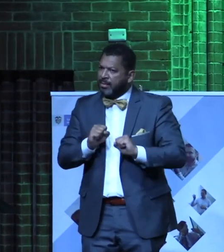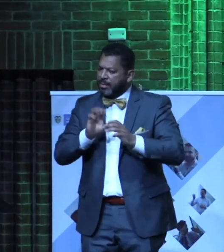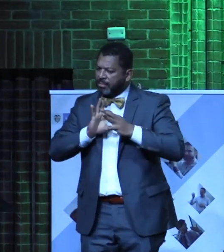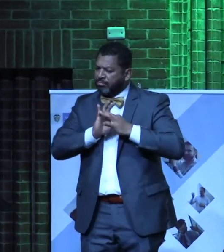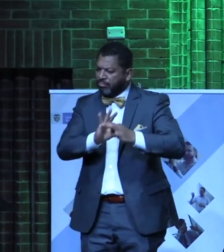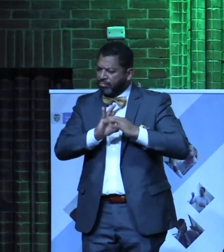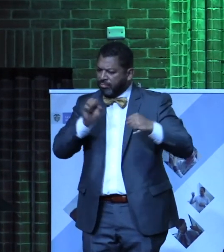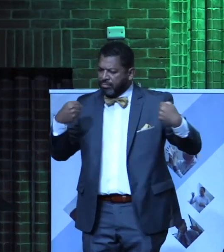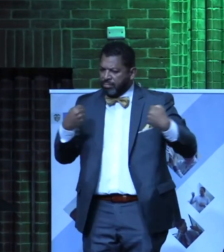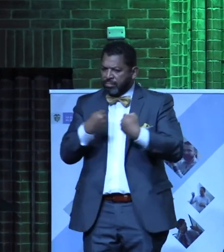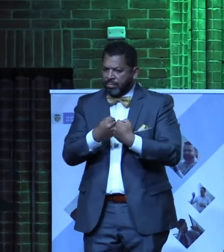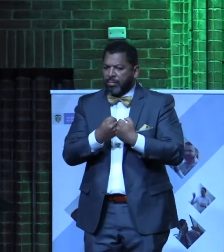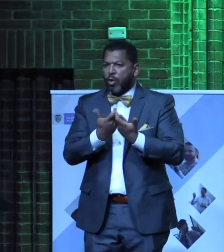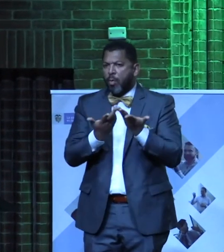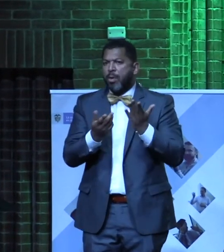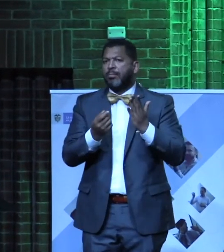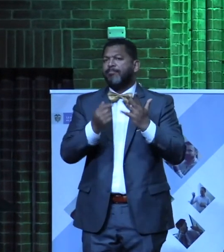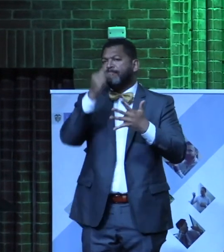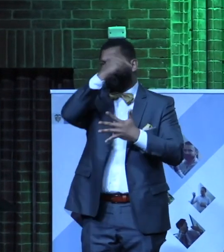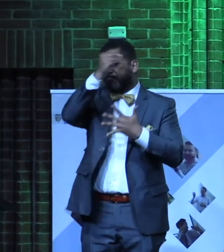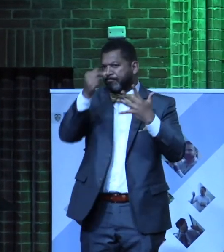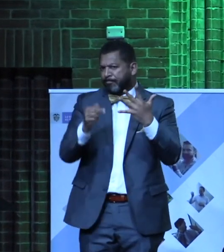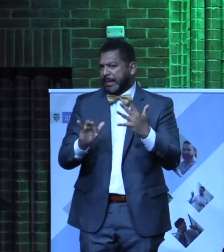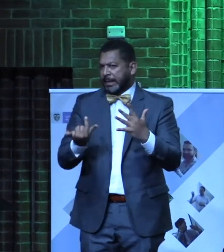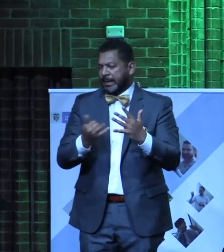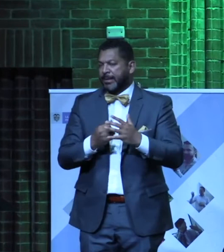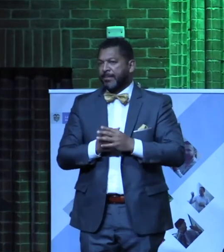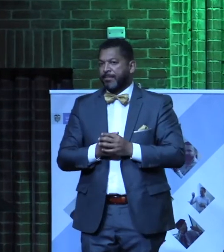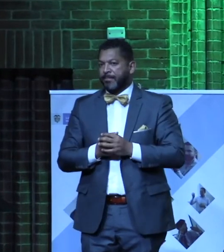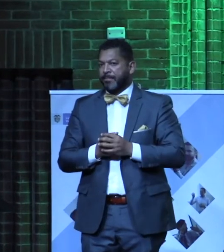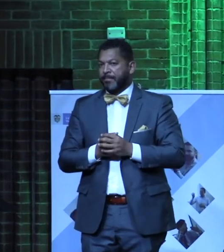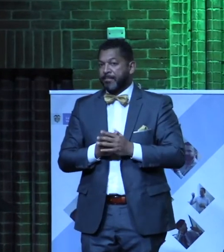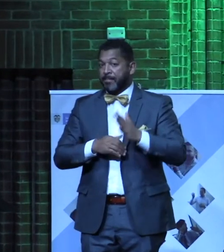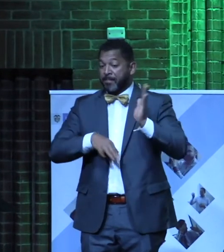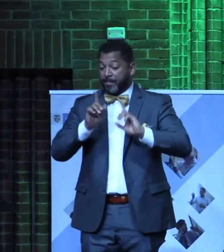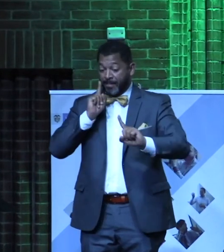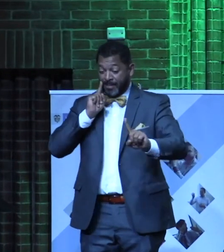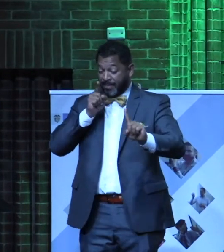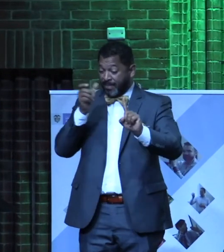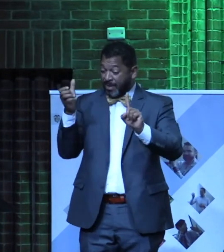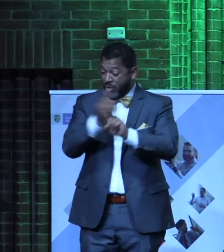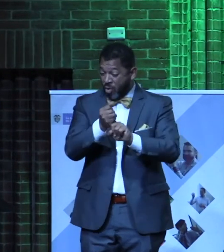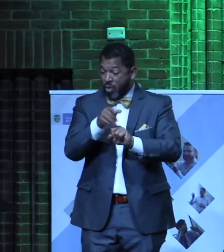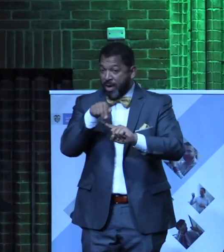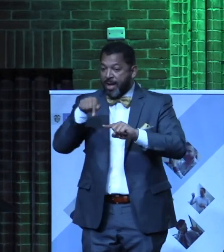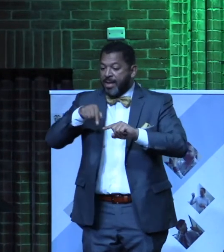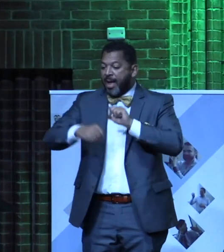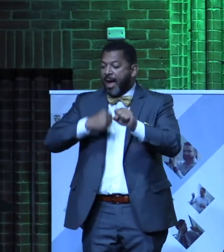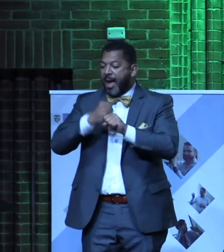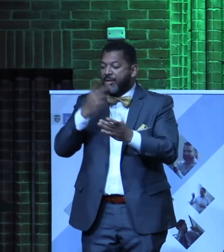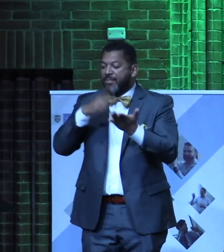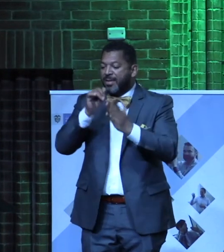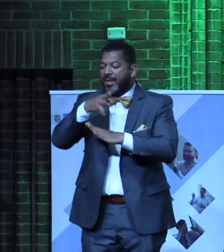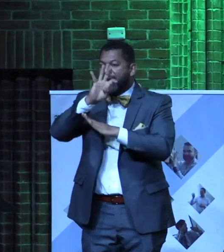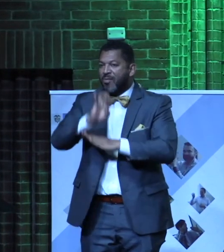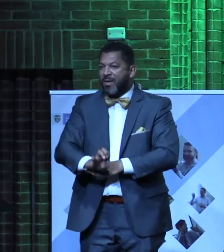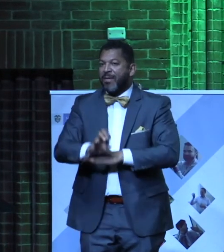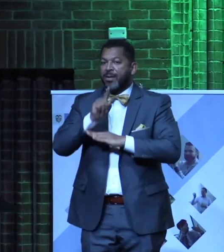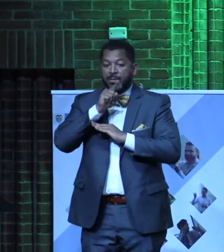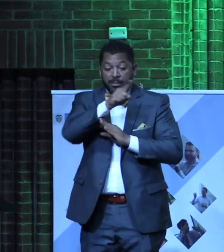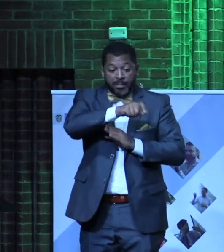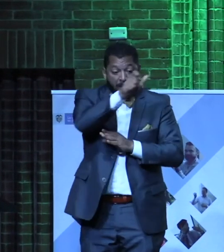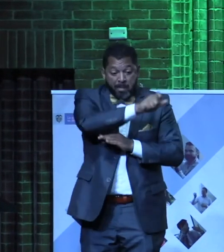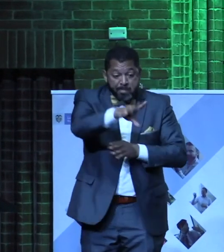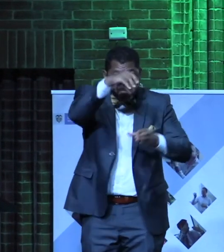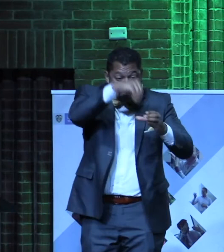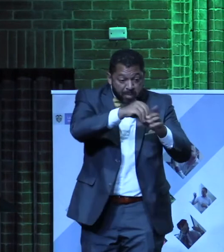ha centrado en muchos frentes. Diría que el logro de este año de haber acompañado a agentes